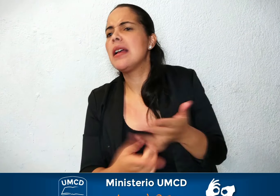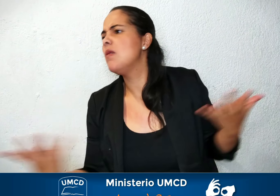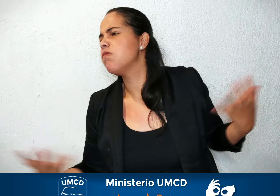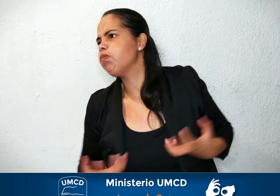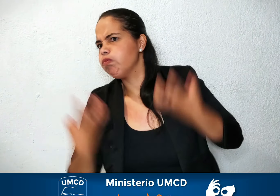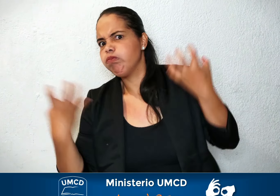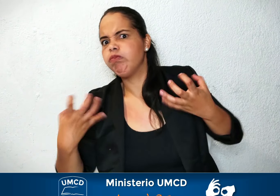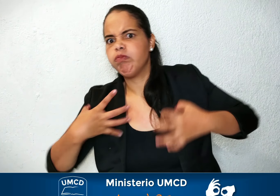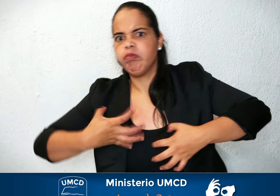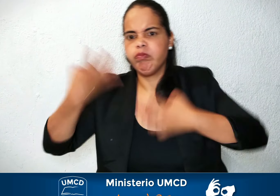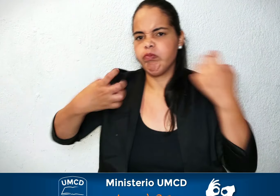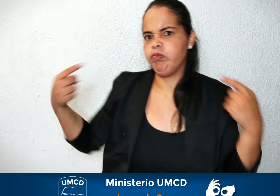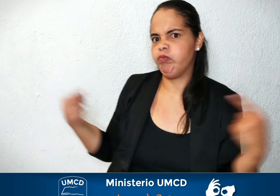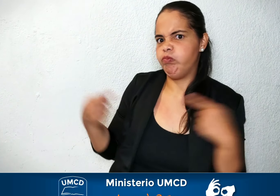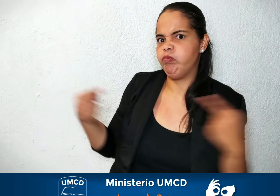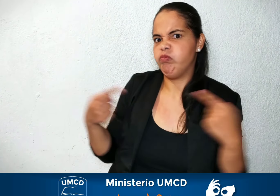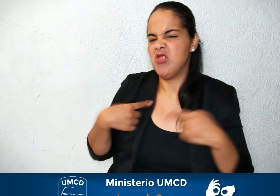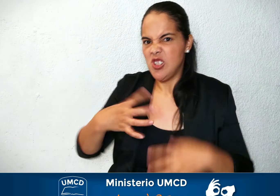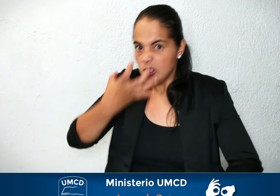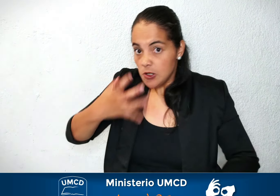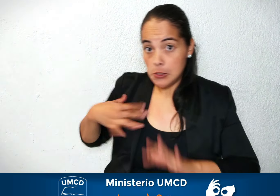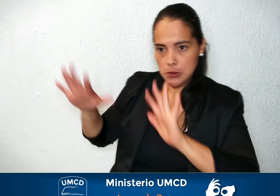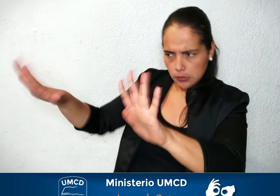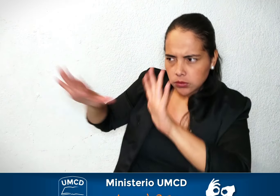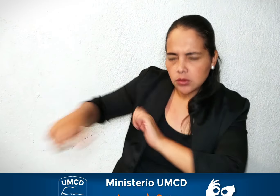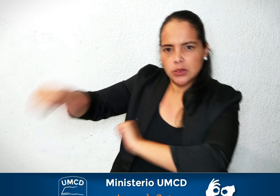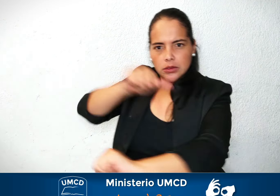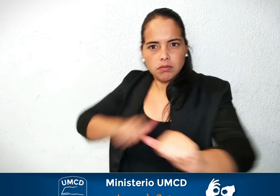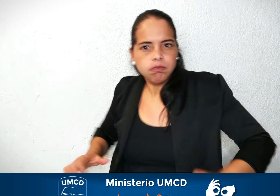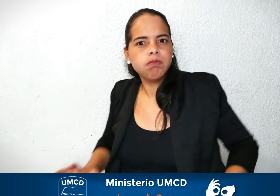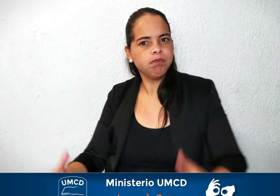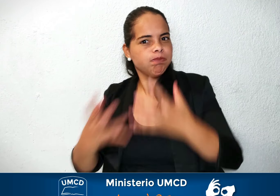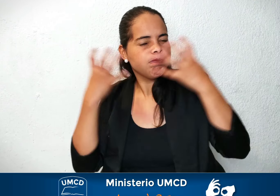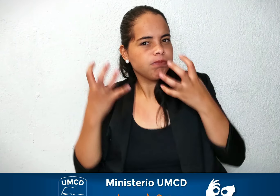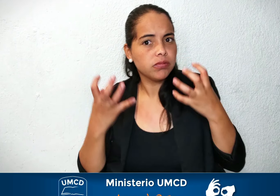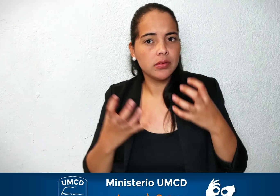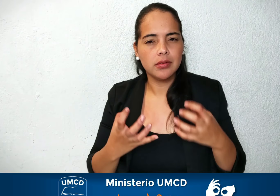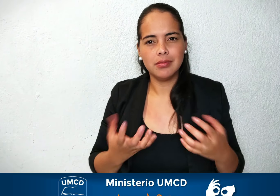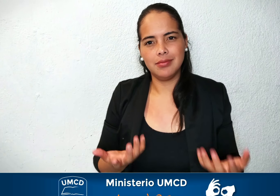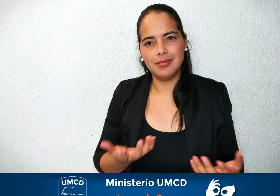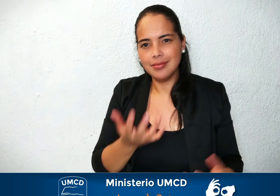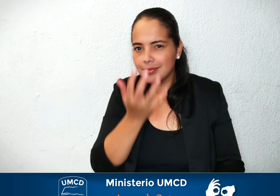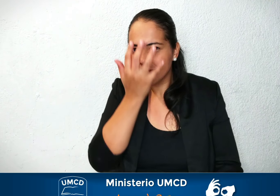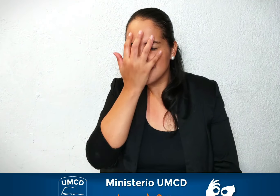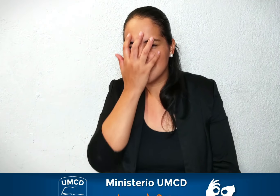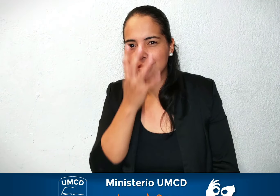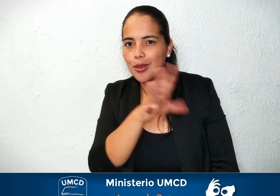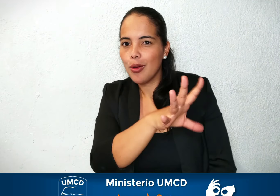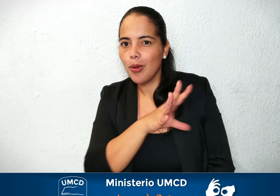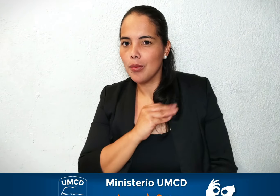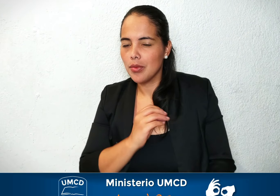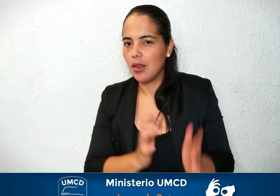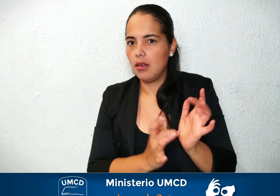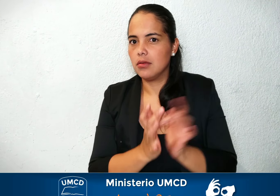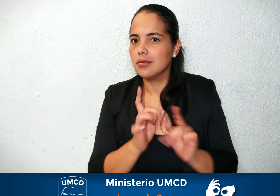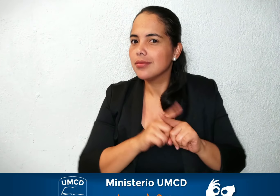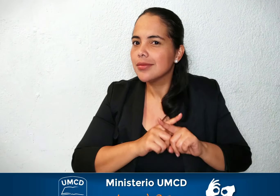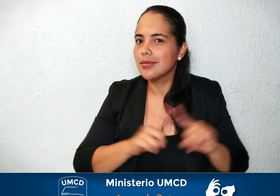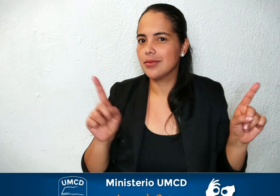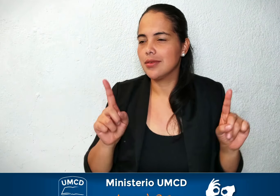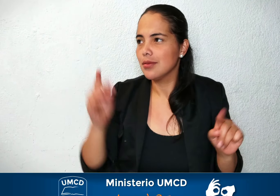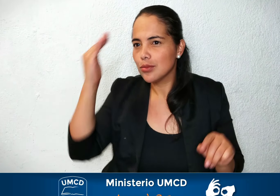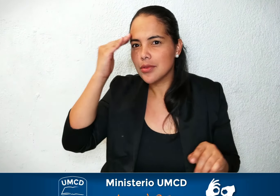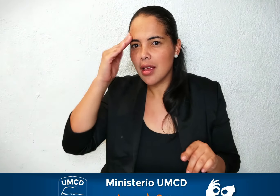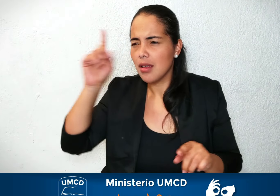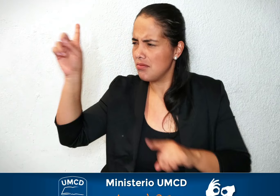con molestia. A veces tomamos acciones que deberían no haber sido dadas, porque lamentablemente